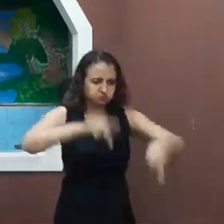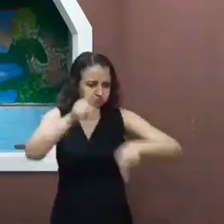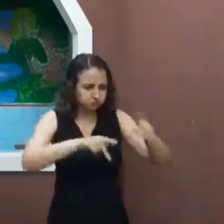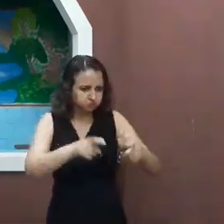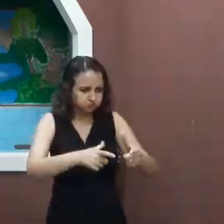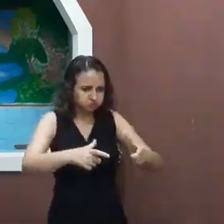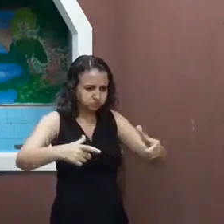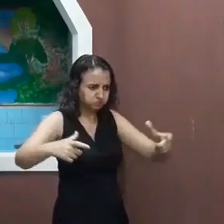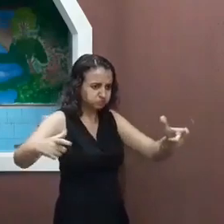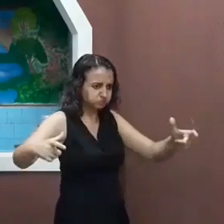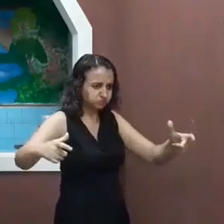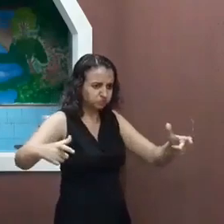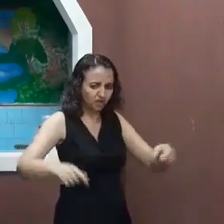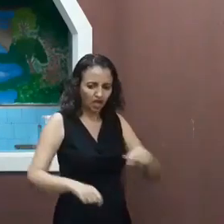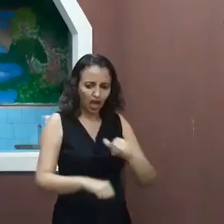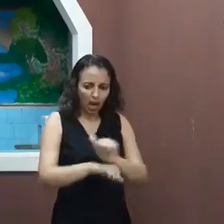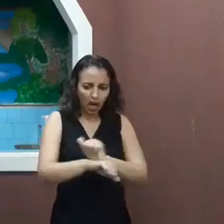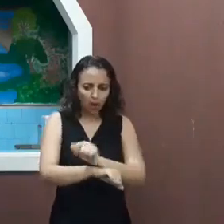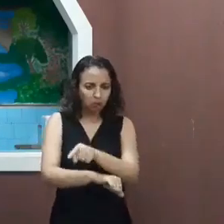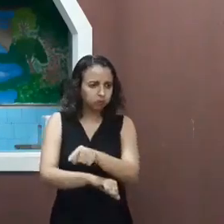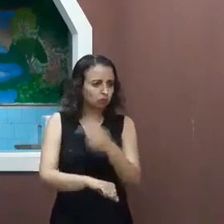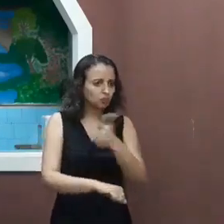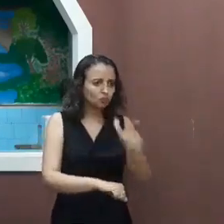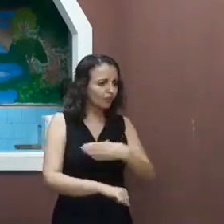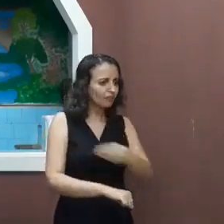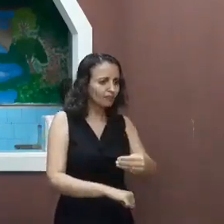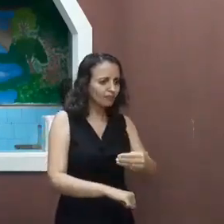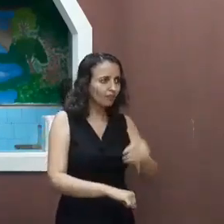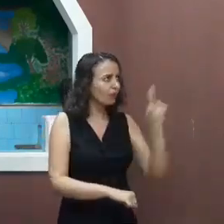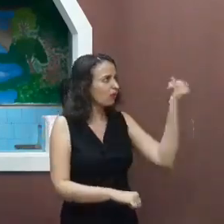tinha um filho. Um filho.